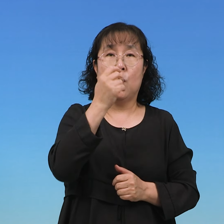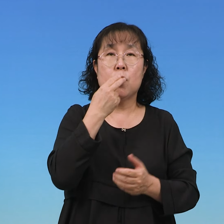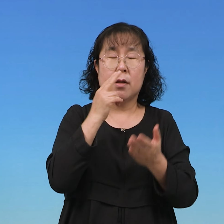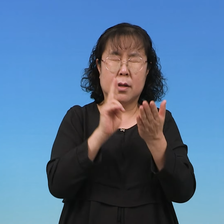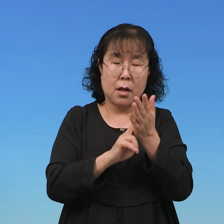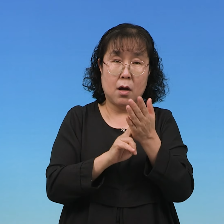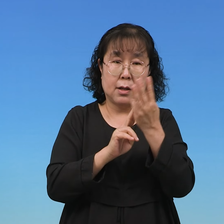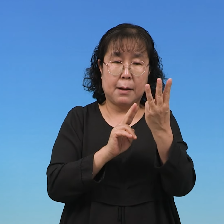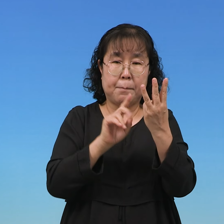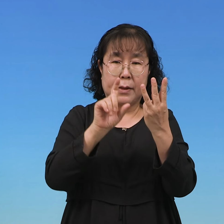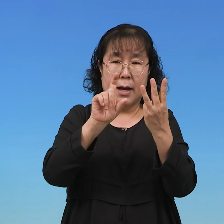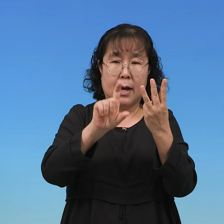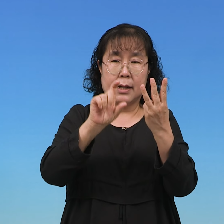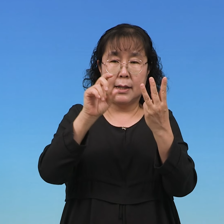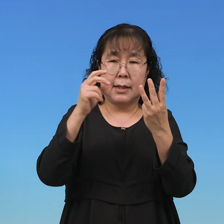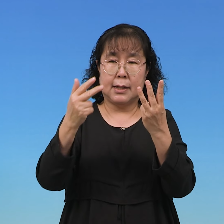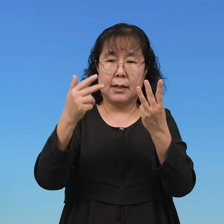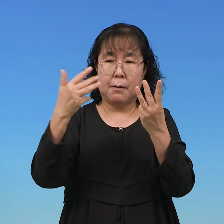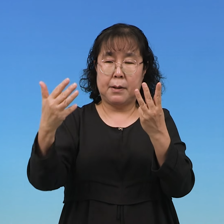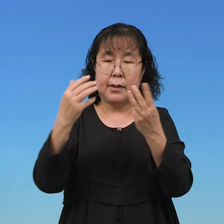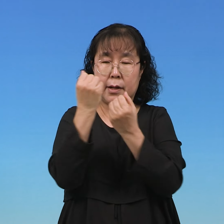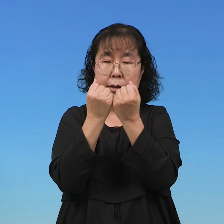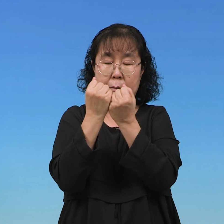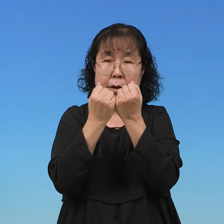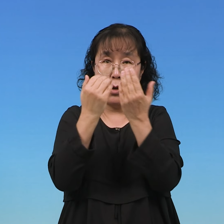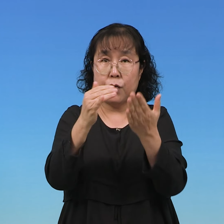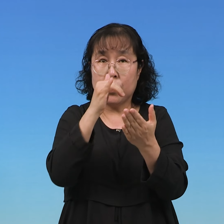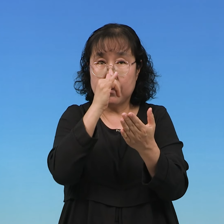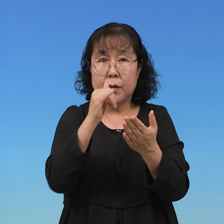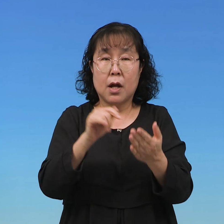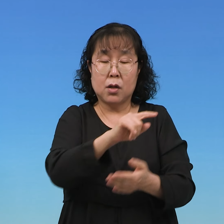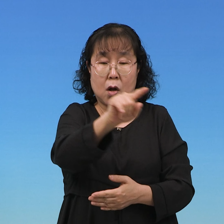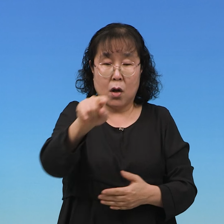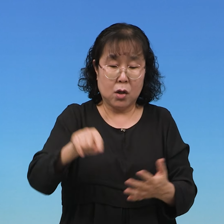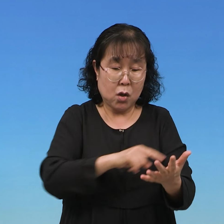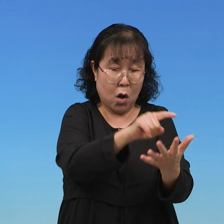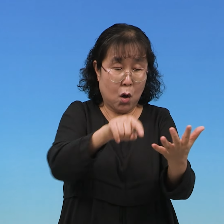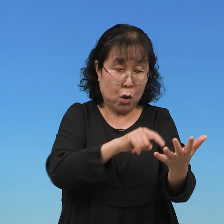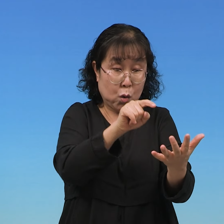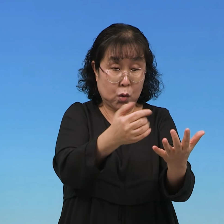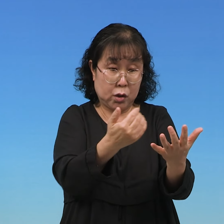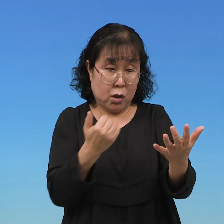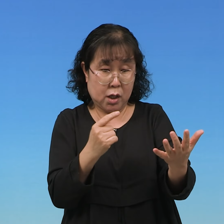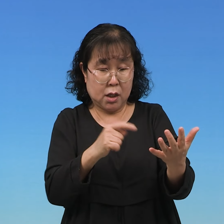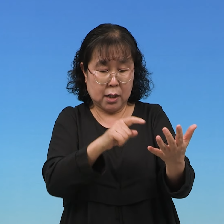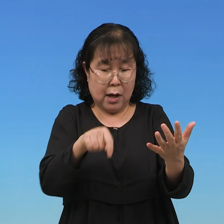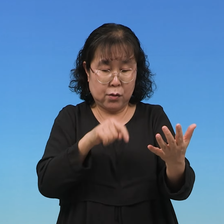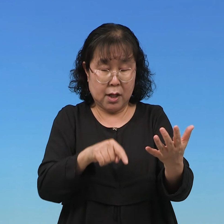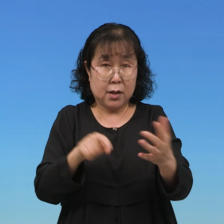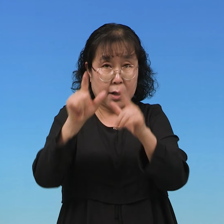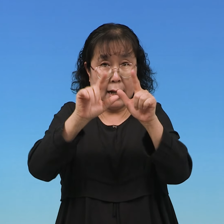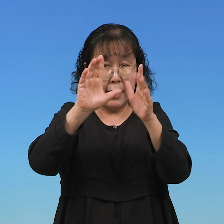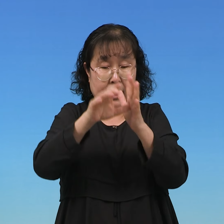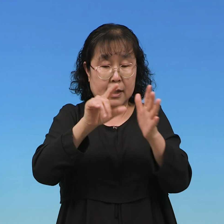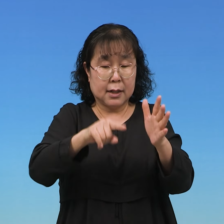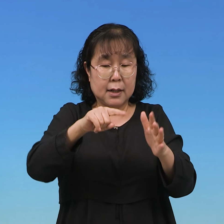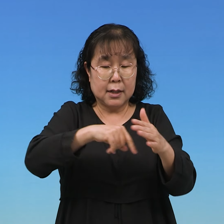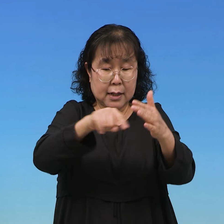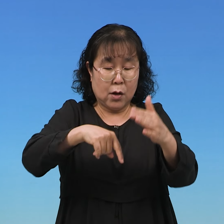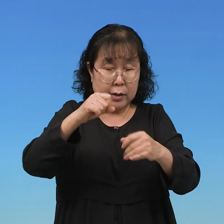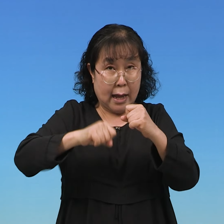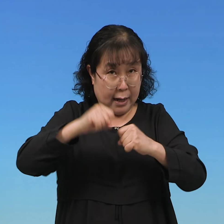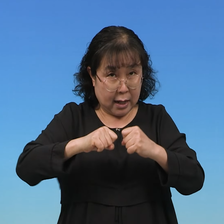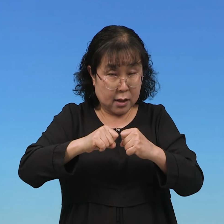골로새서 3장 7절 8절 이걸 설명하더라고요. 너희도 전에 그 가운데 살 때에는 그 가운데 생하였으나